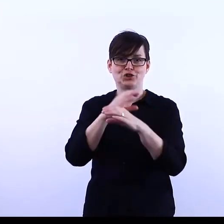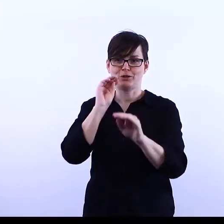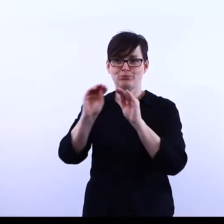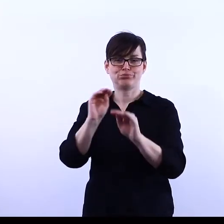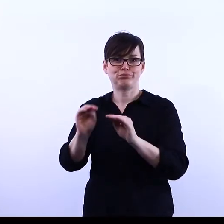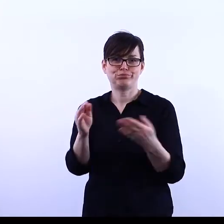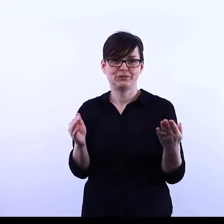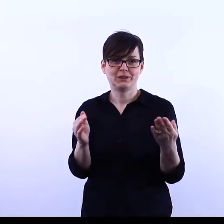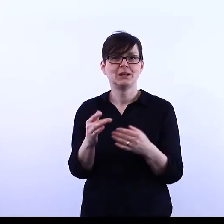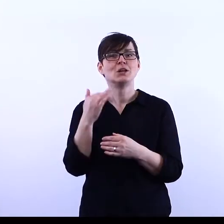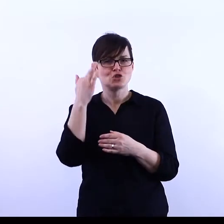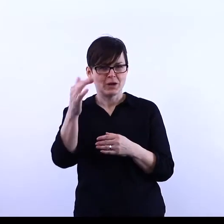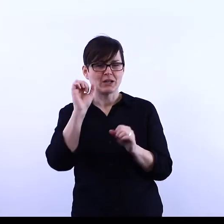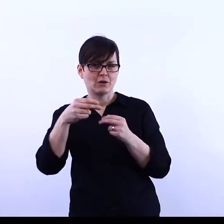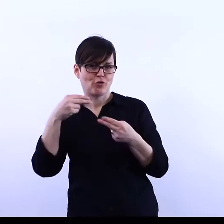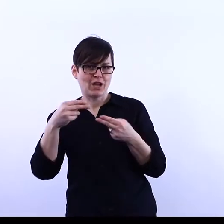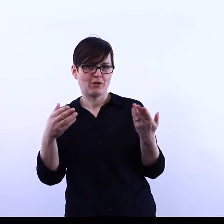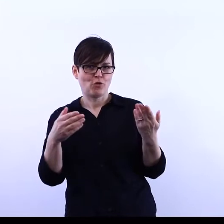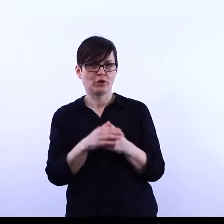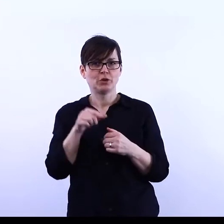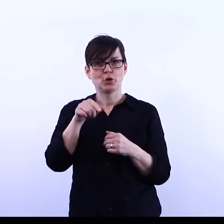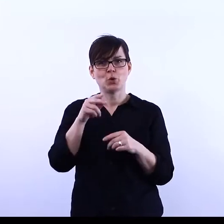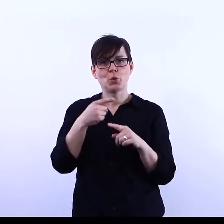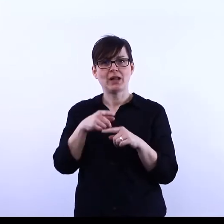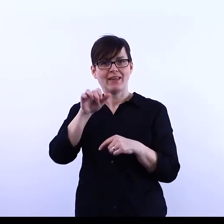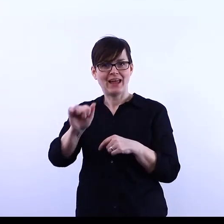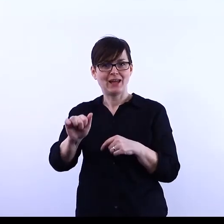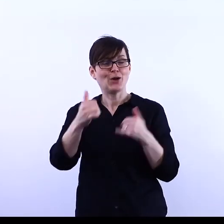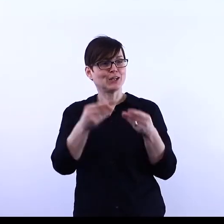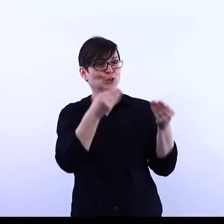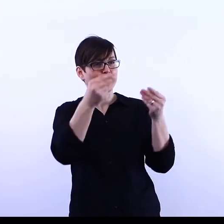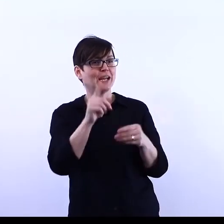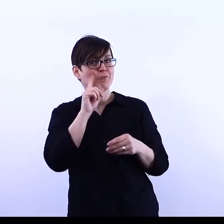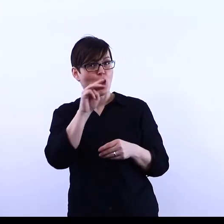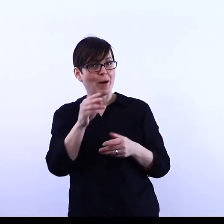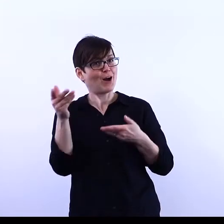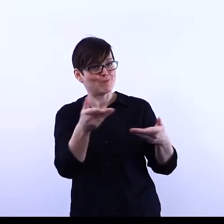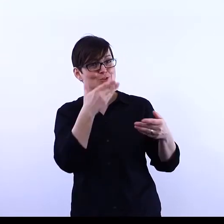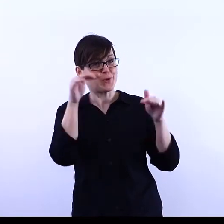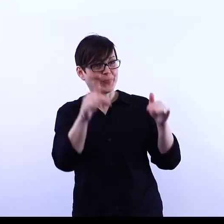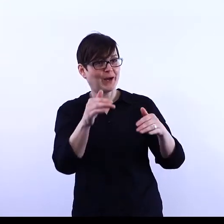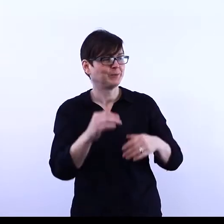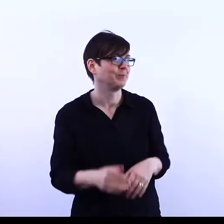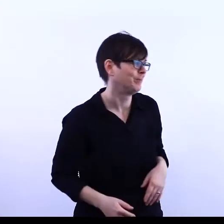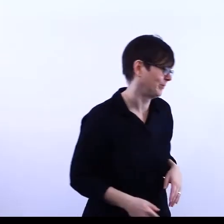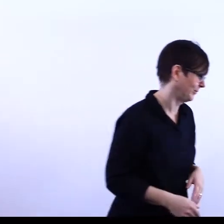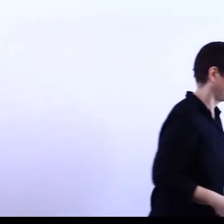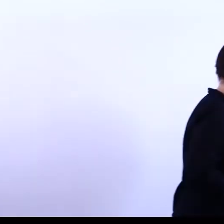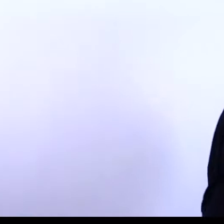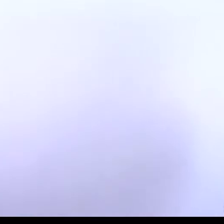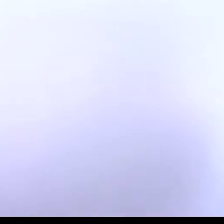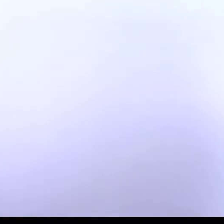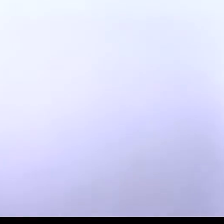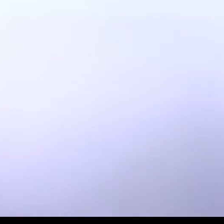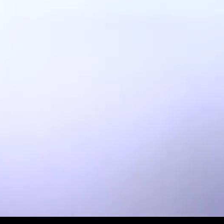Anschluss gibt es ein Q&A und damit übergebe ich recht herzlich an Martina Mara. Schön, dass Sie bei uns sind. Ja, herzlichen guten Morgen